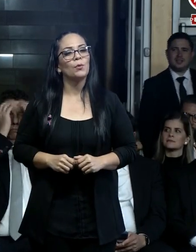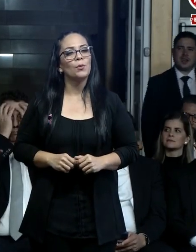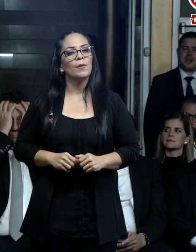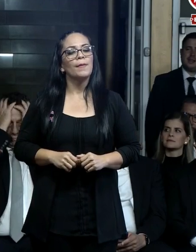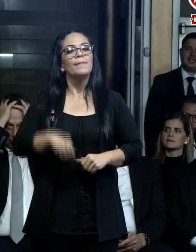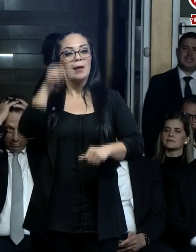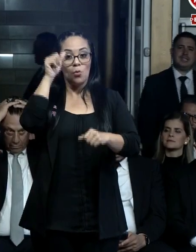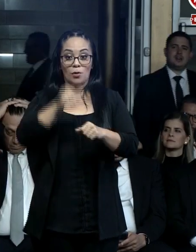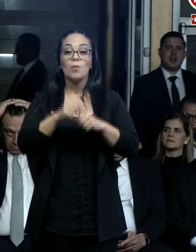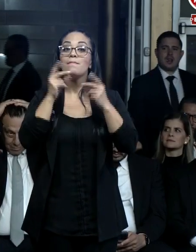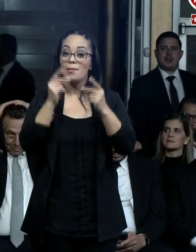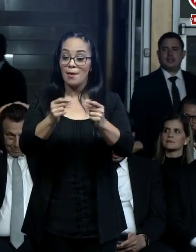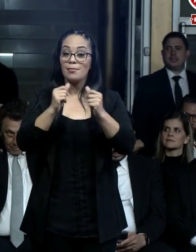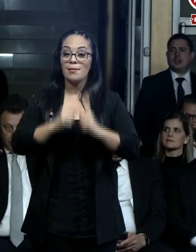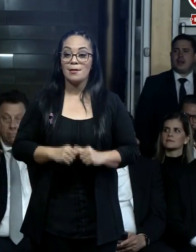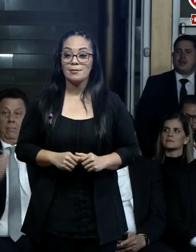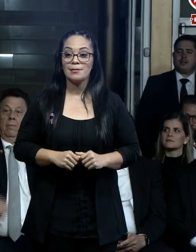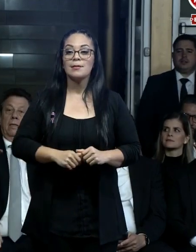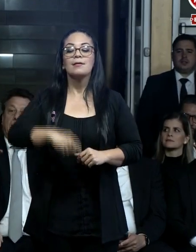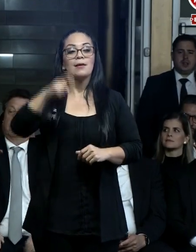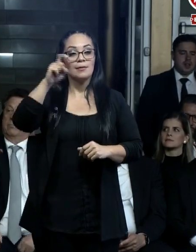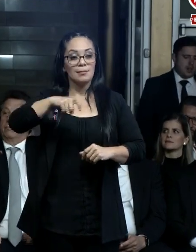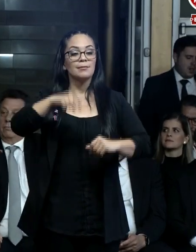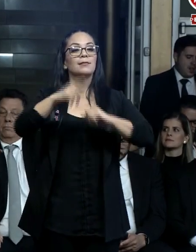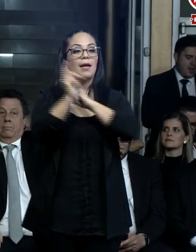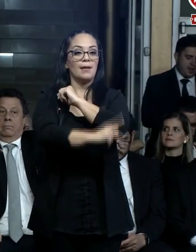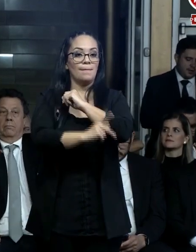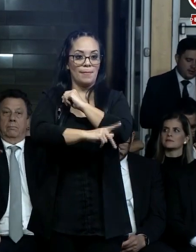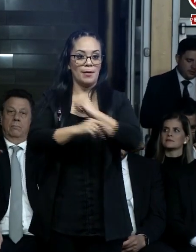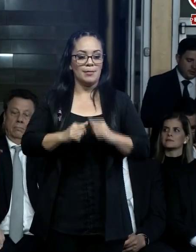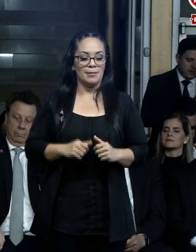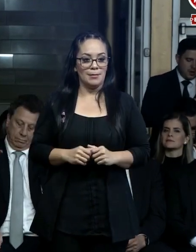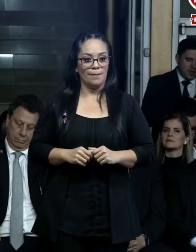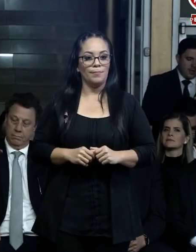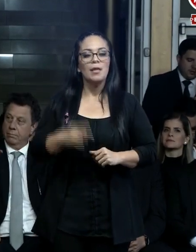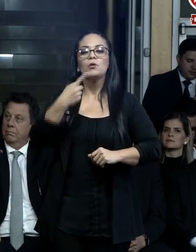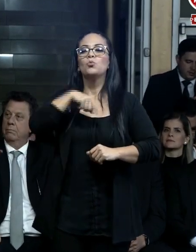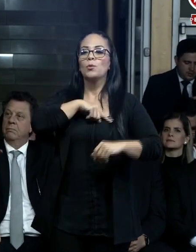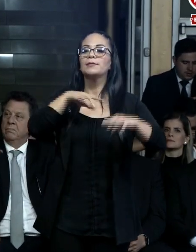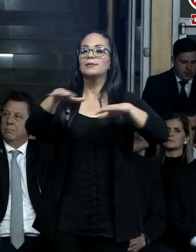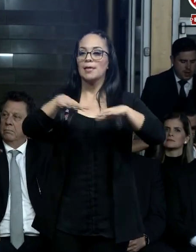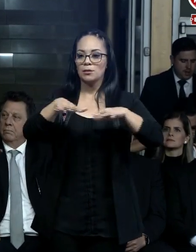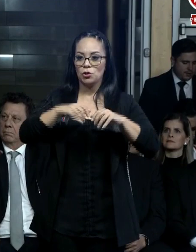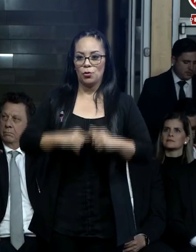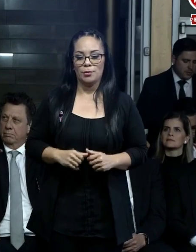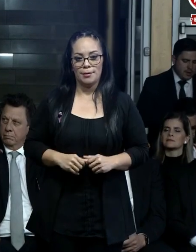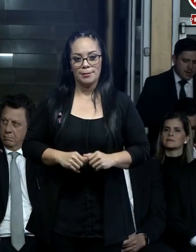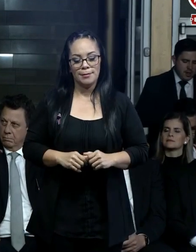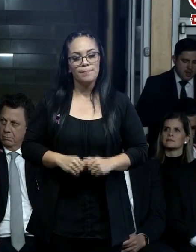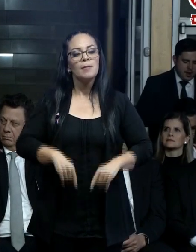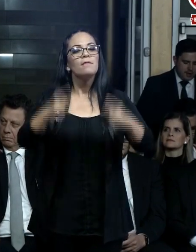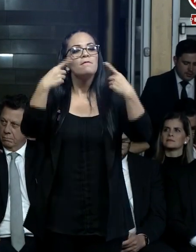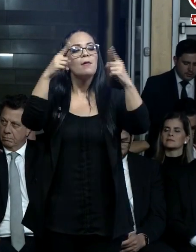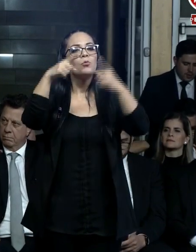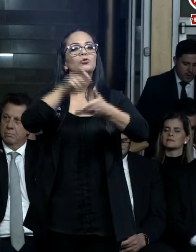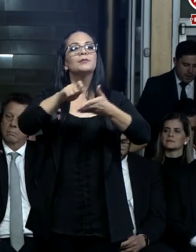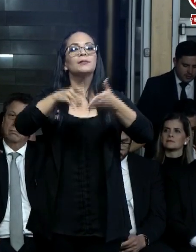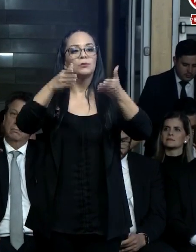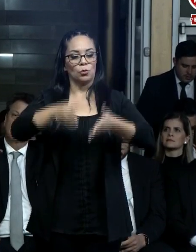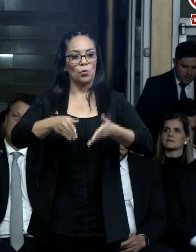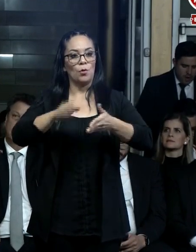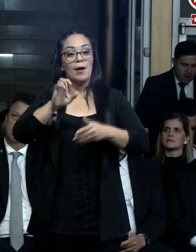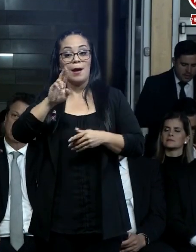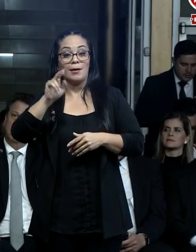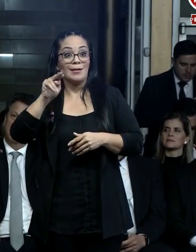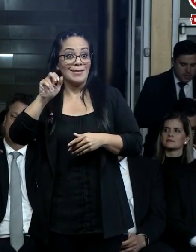inmediatez que necesita el país en nuestras acciones. El famoso escritor